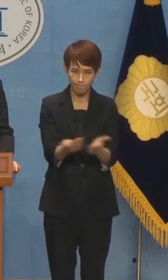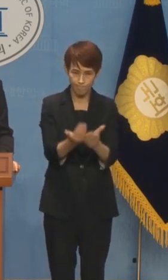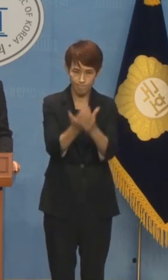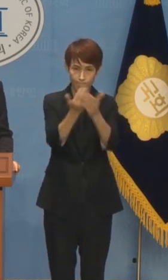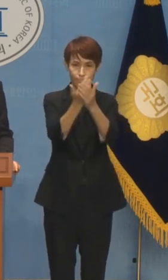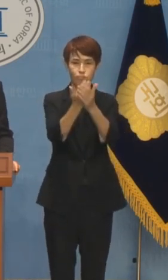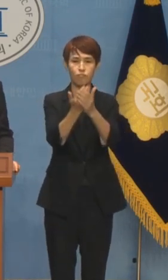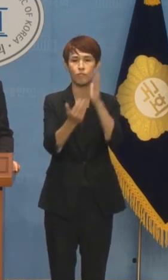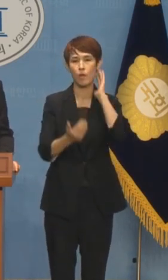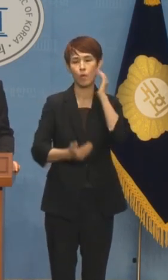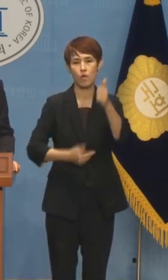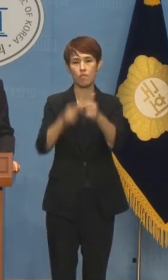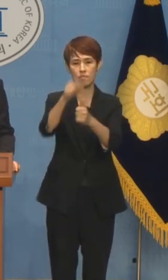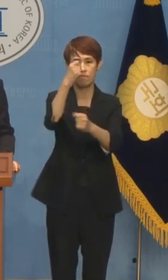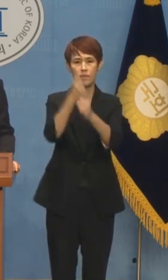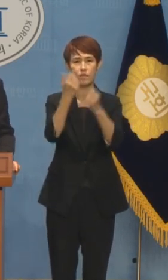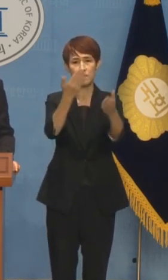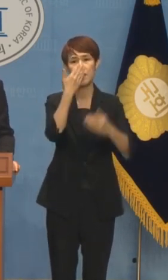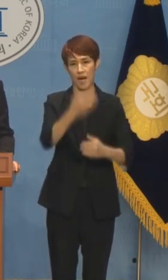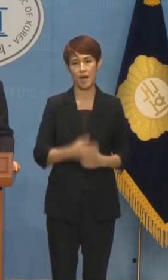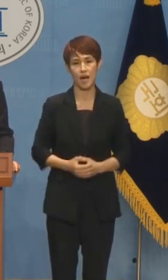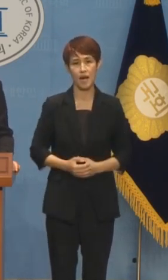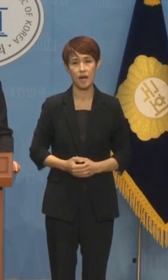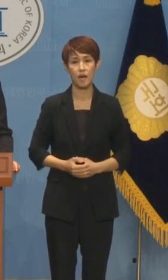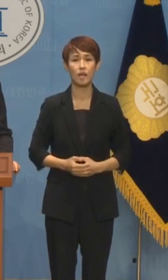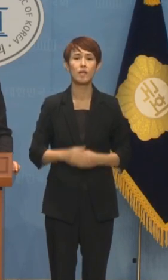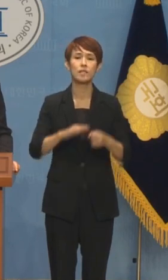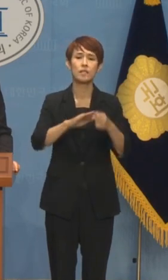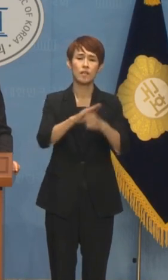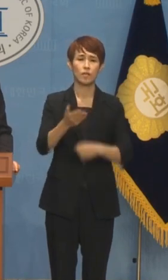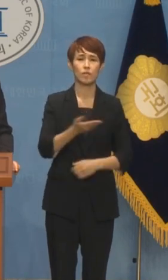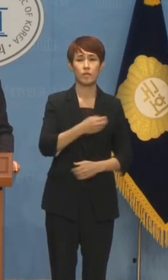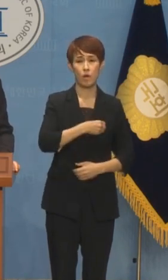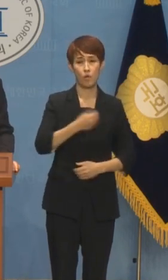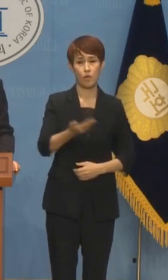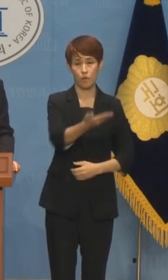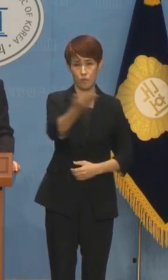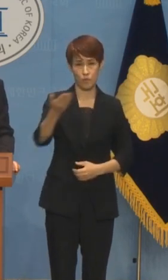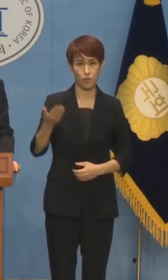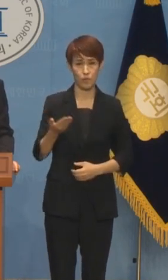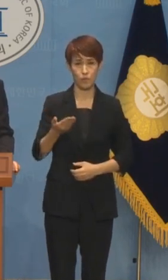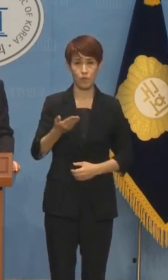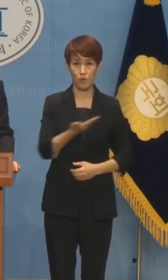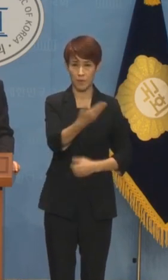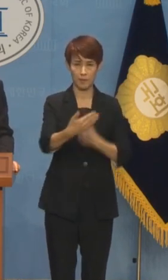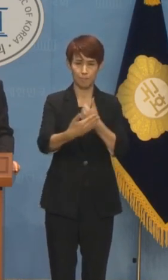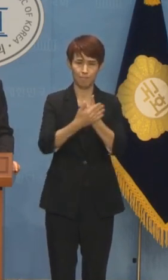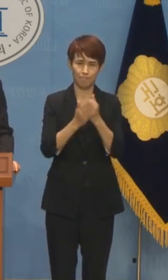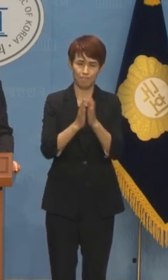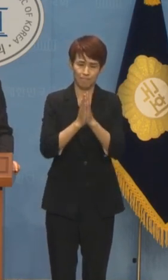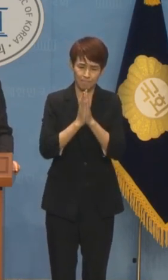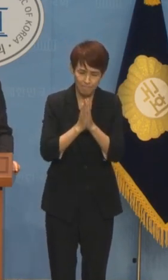일으켜 대통령을 만들 수 있습니다. 사랑하는 당원 동지 여러분, 여러분의